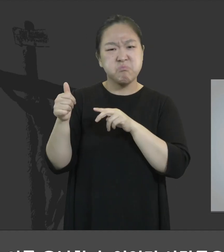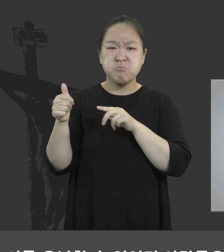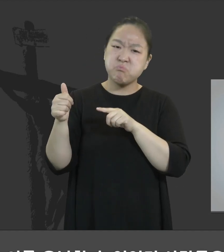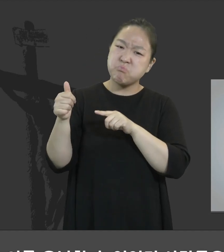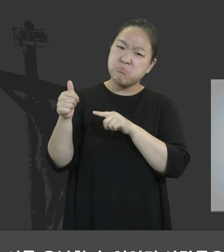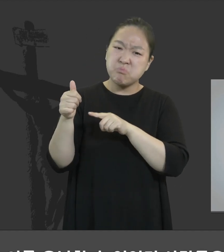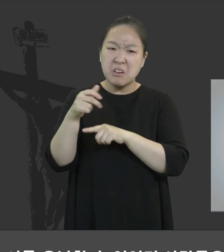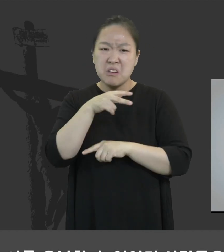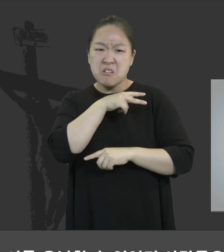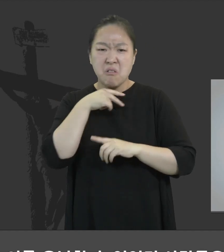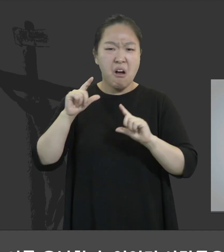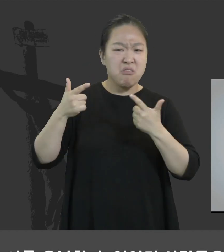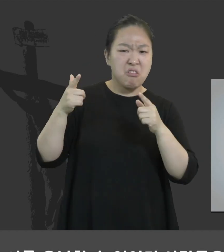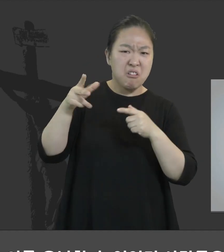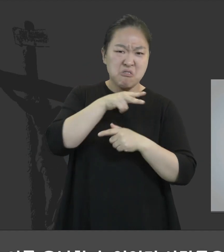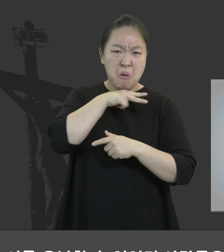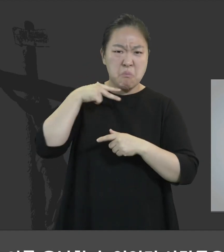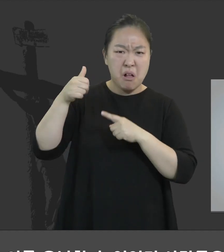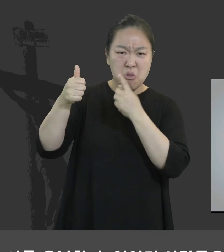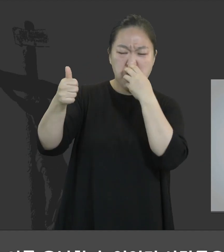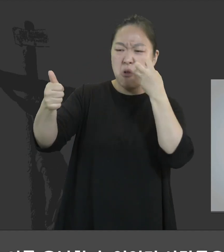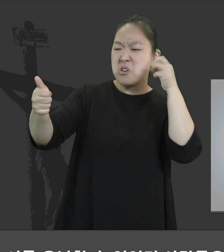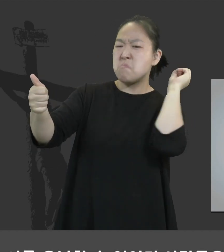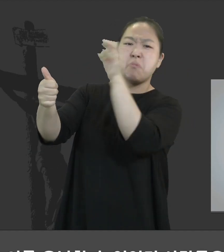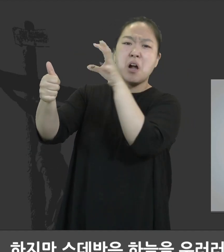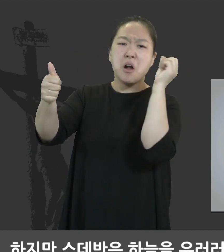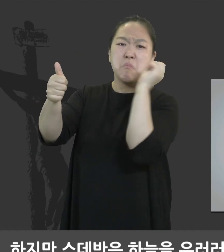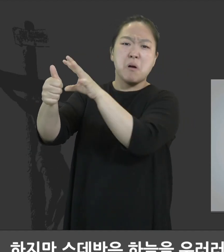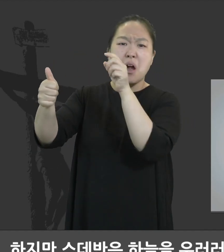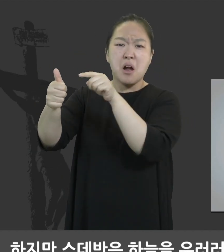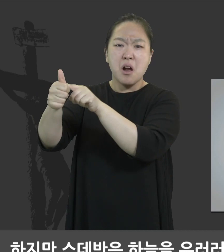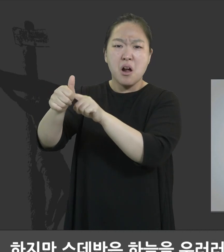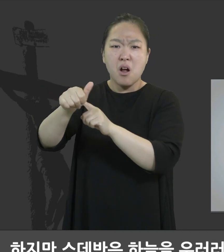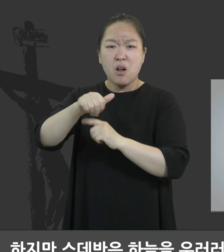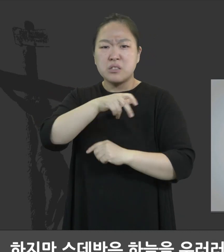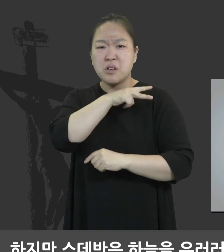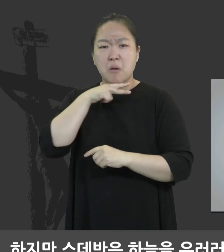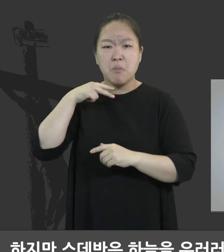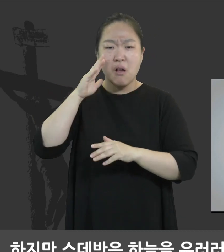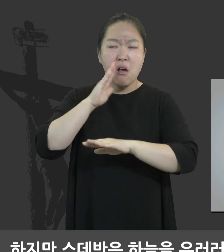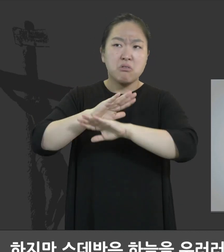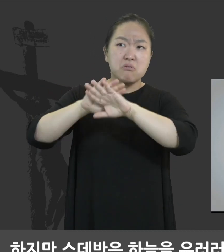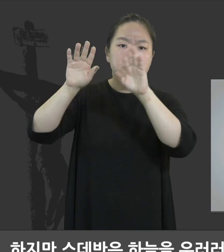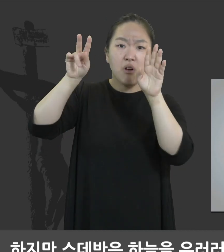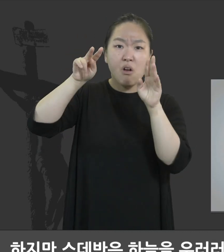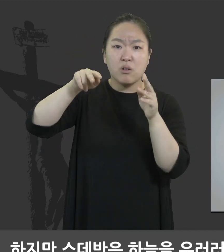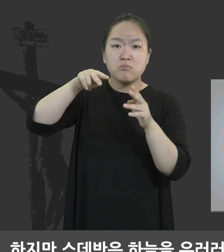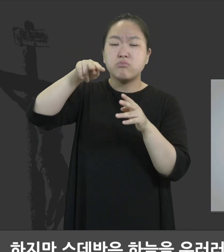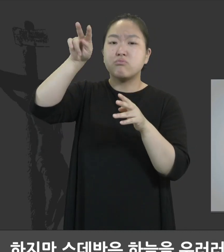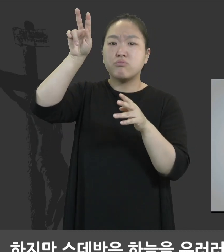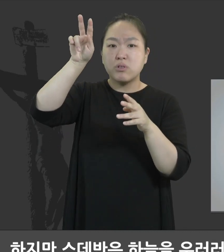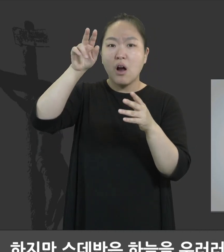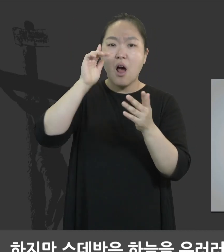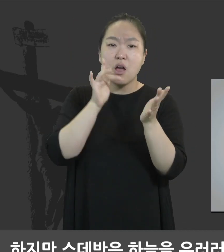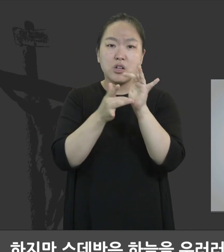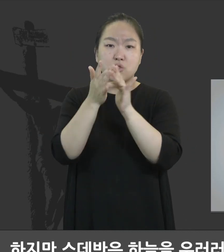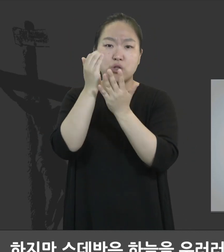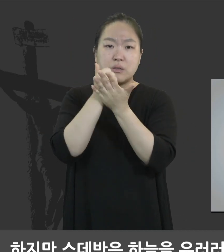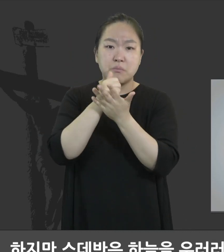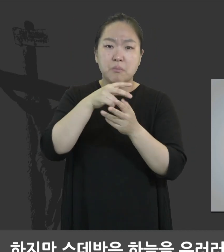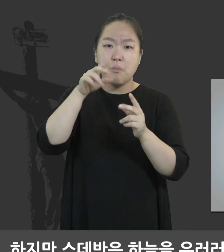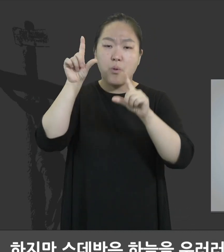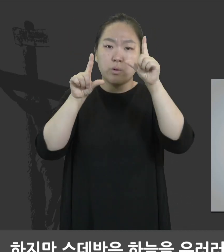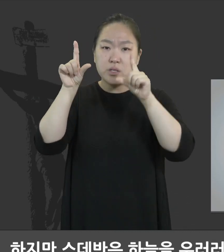사람들은 스데반을 돌로 쳤습니다. 하지만 스데반은 하늘을 우러러보고 부활하고